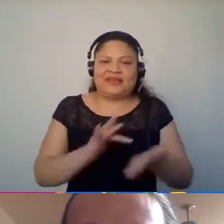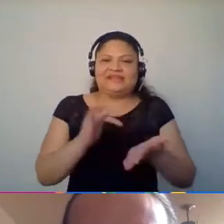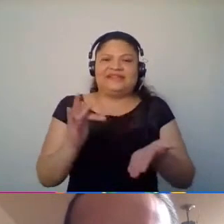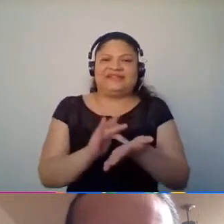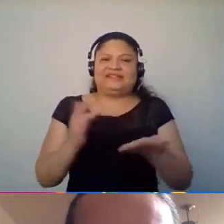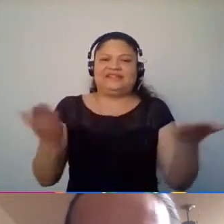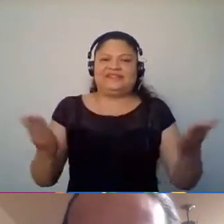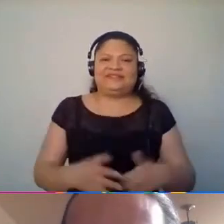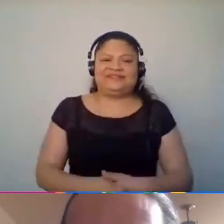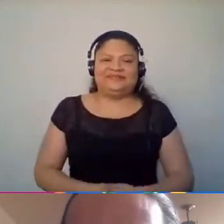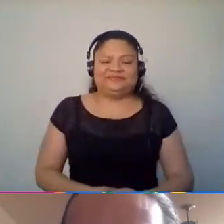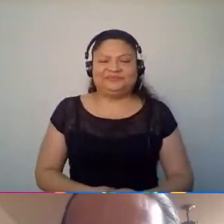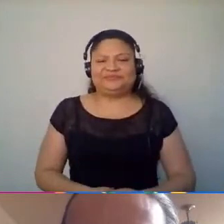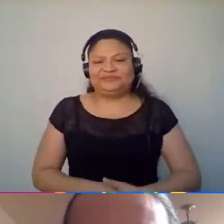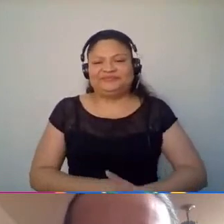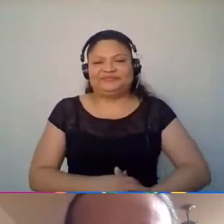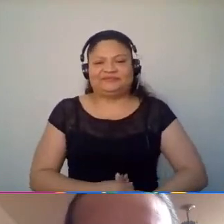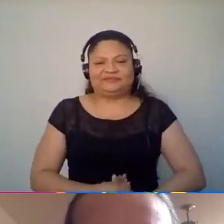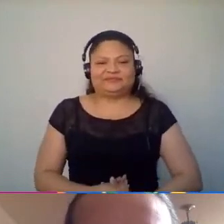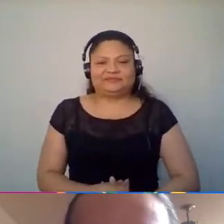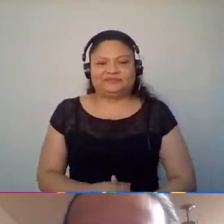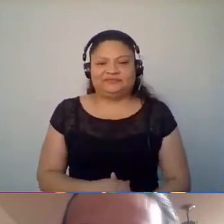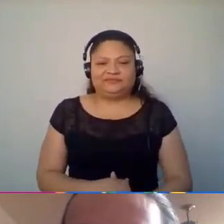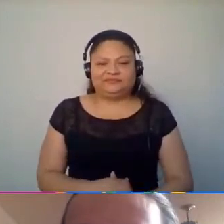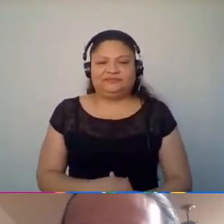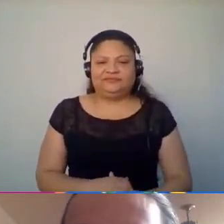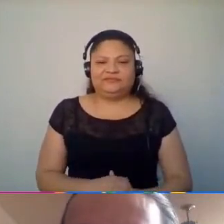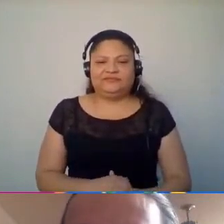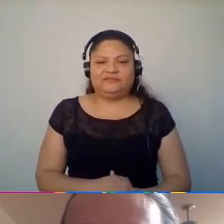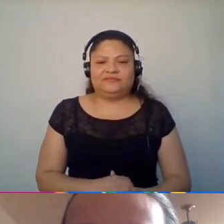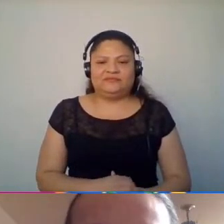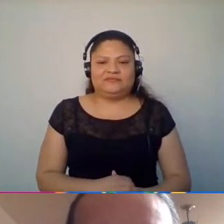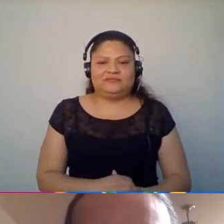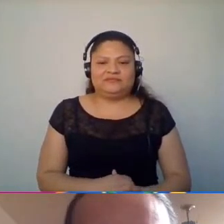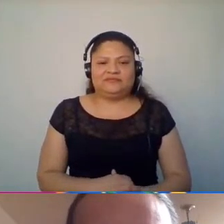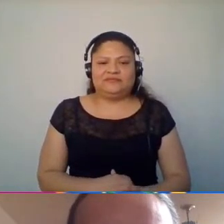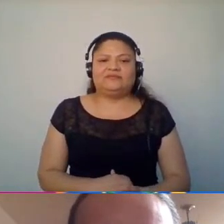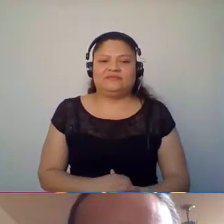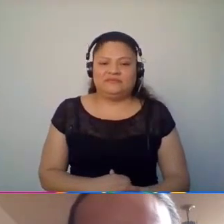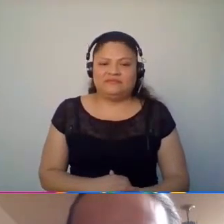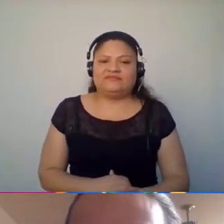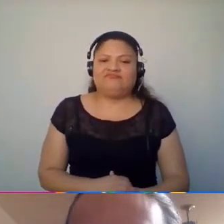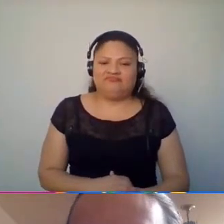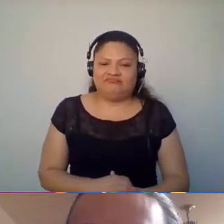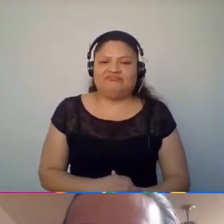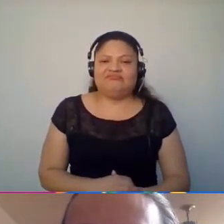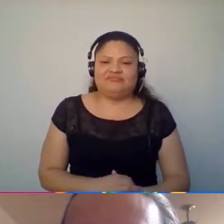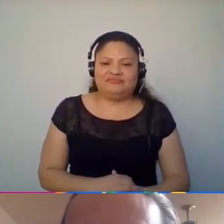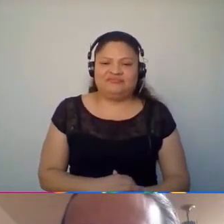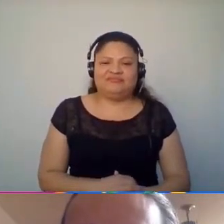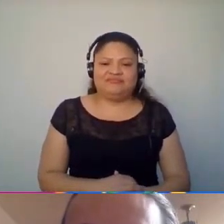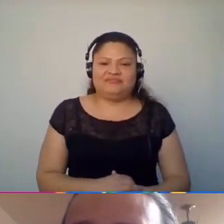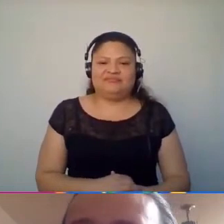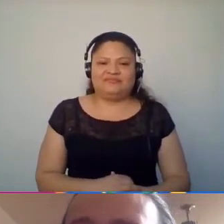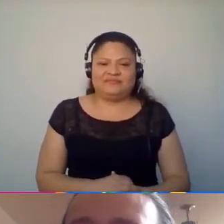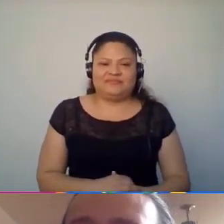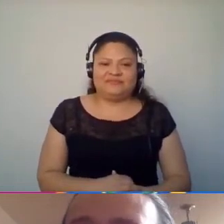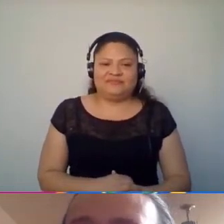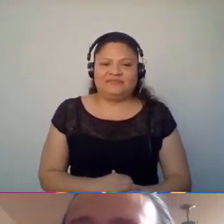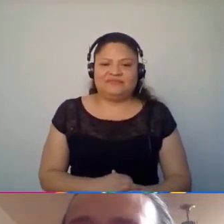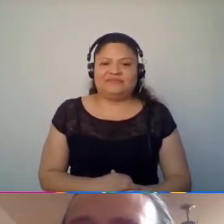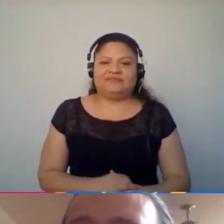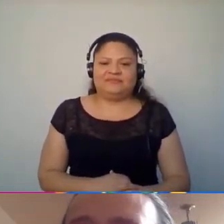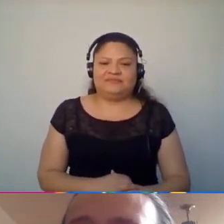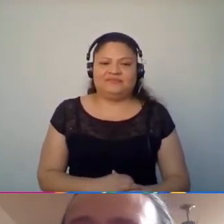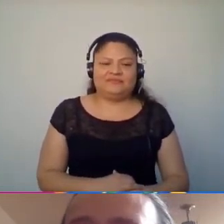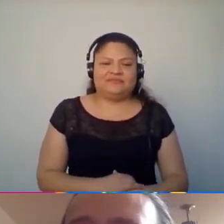contentos escuchándolos. En bachillerato nos encontramos, Vic Martínez, no sé de dónde nos escribe Vic Martínez,